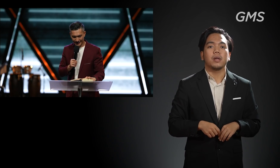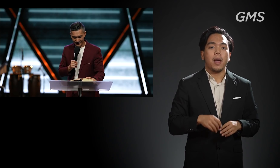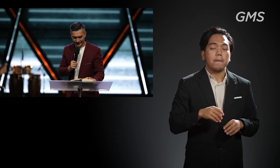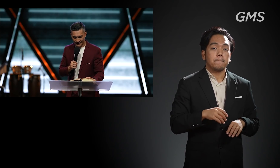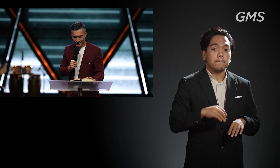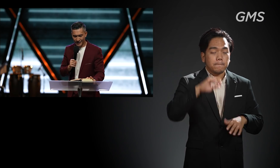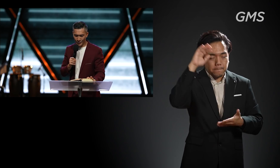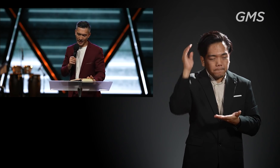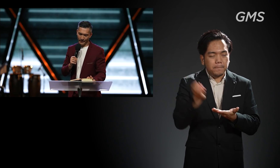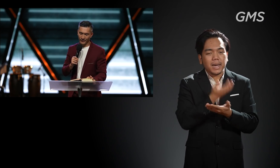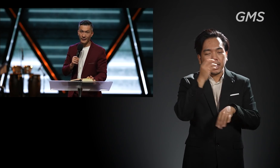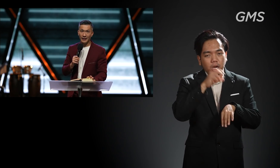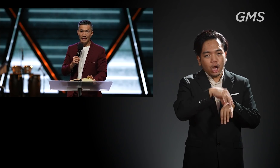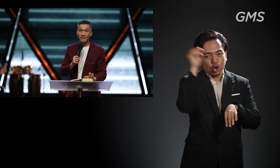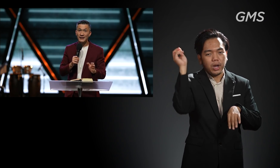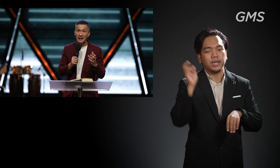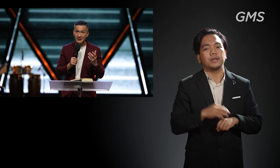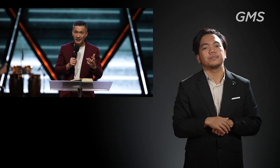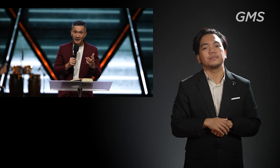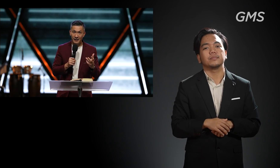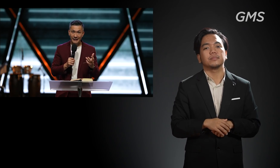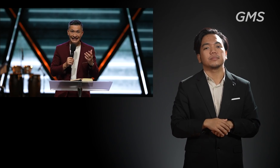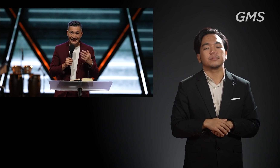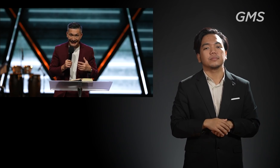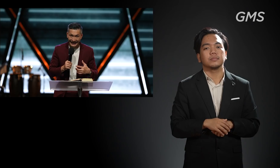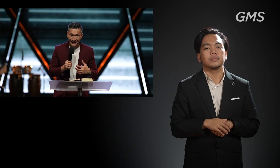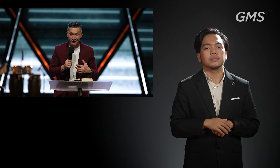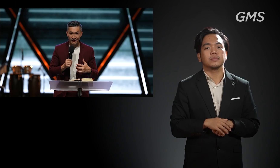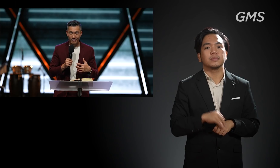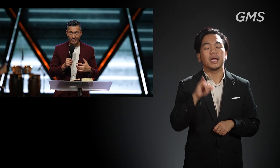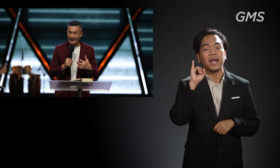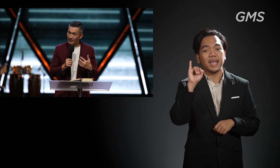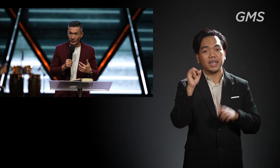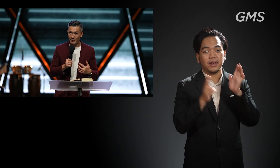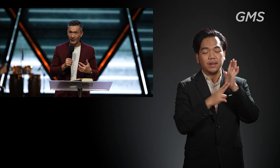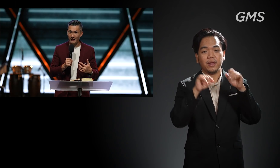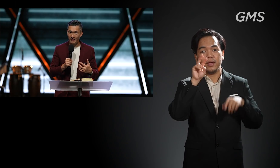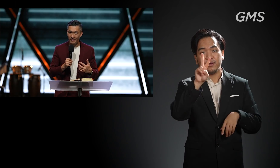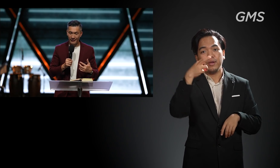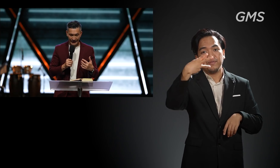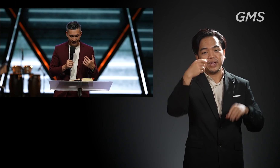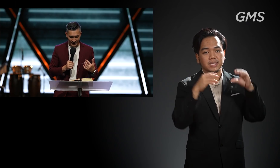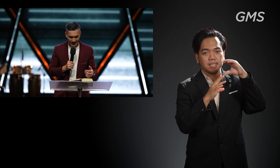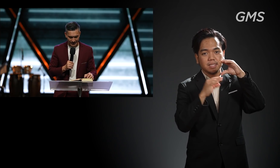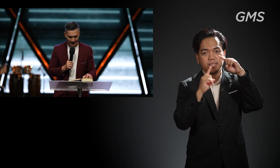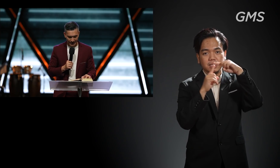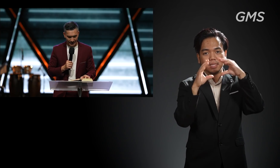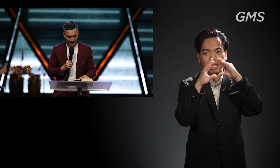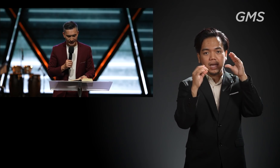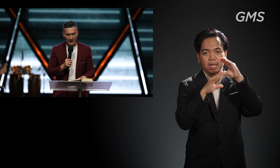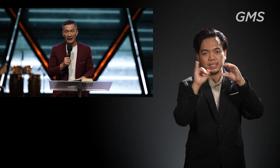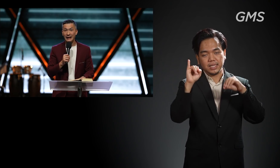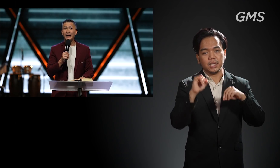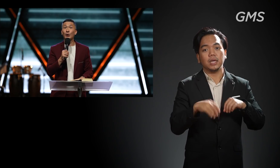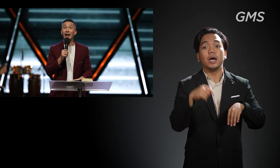rohani. Yang kedua, investasi di, ini yang perlu ditaburkan, investasi